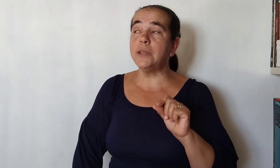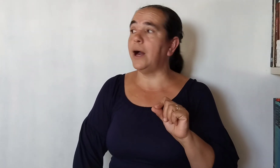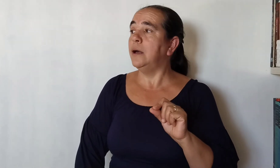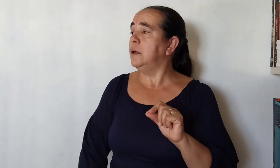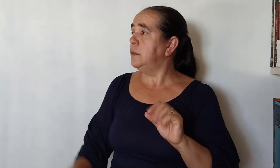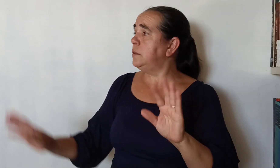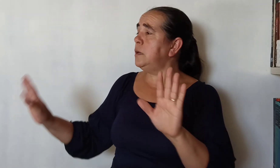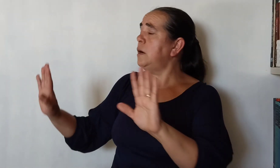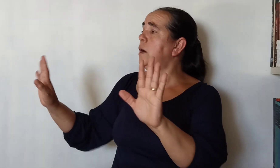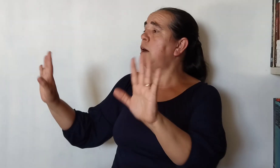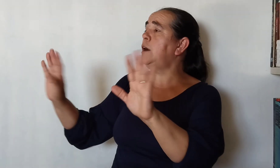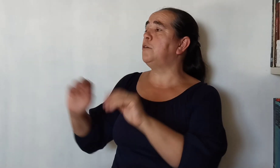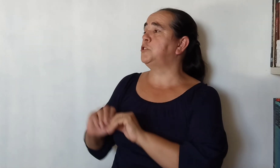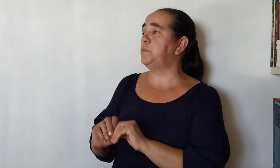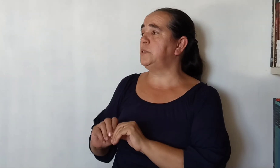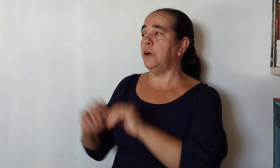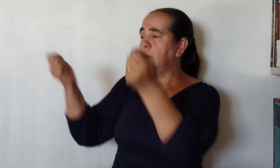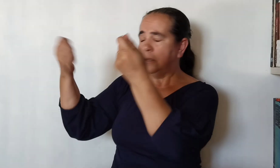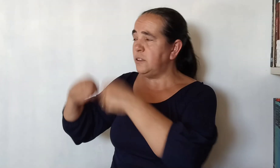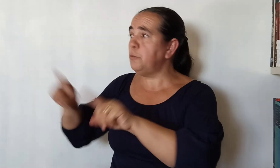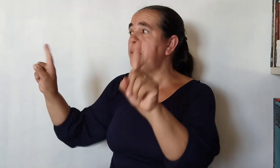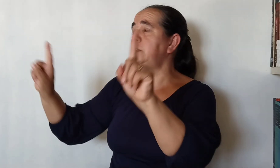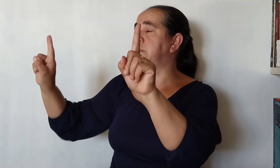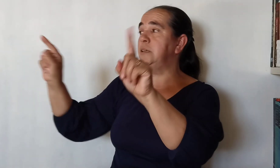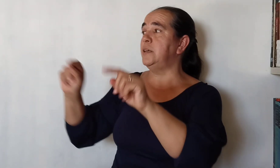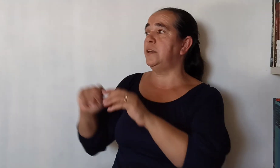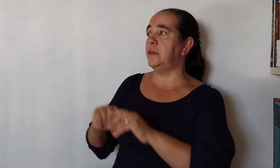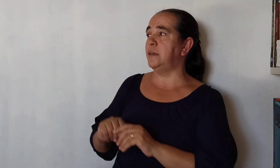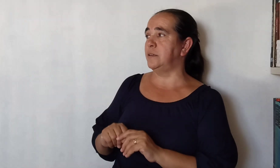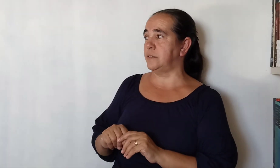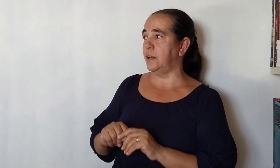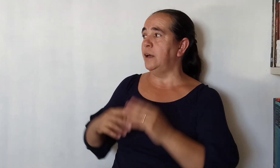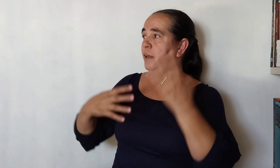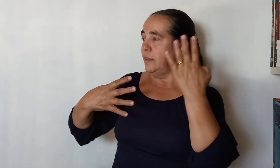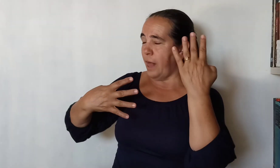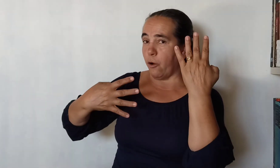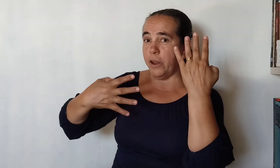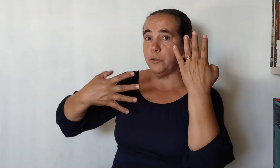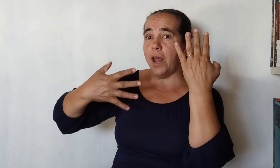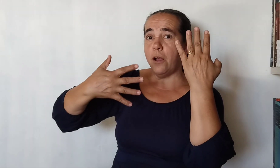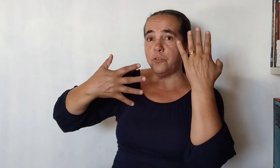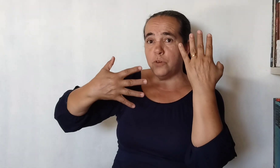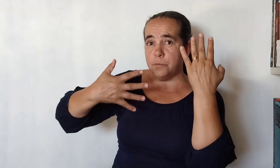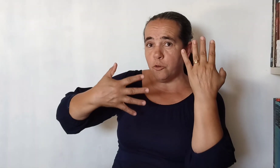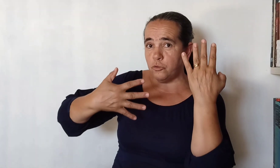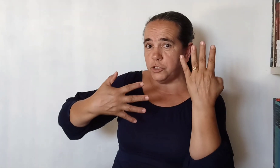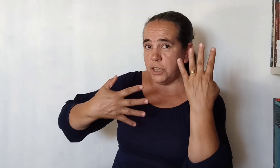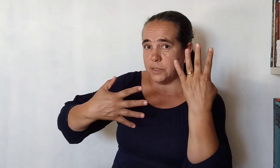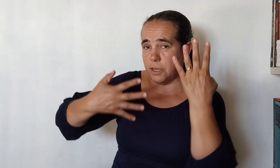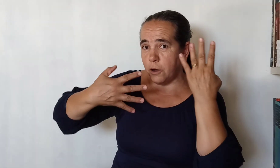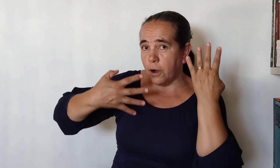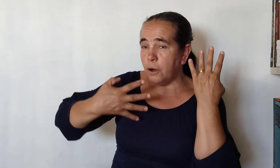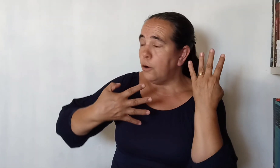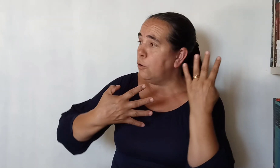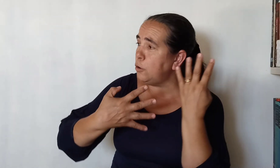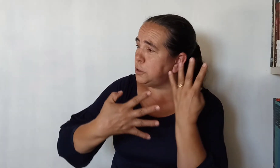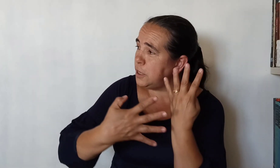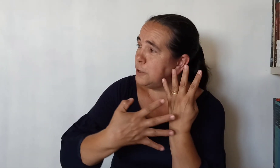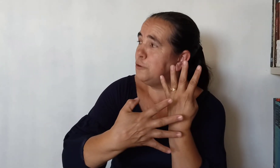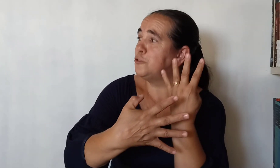lá. Não, tipo assim, ó, não precisa. Agora eu trago as duas mãos juntinhas aqui, ó. O trigo e o